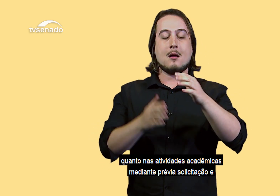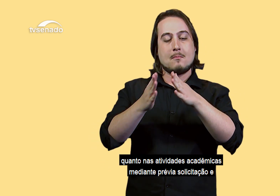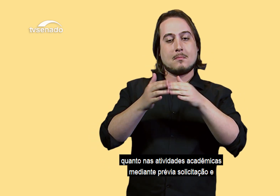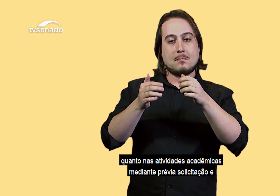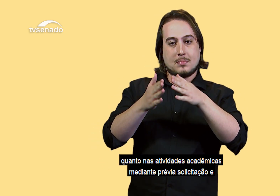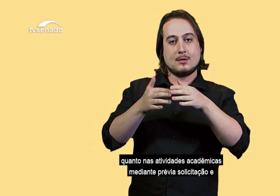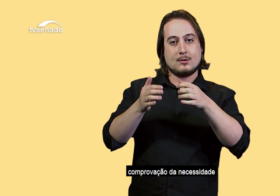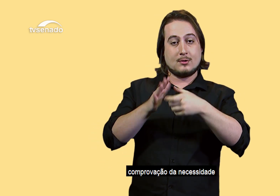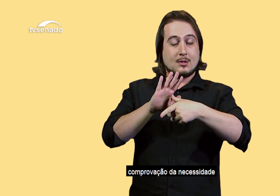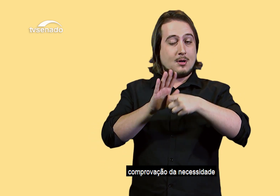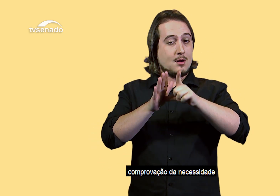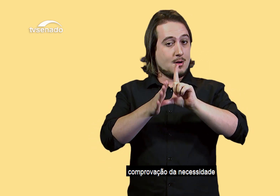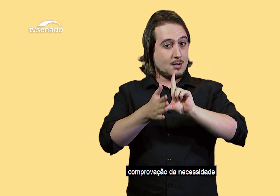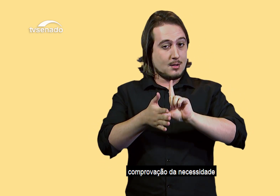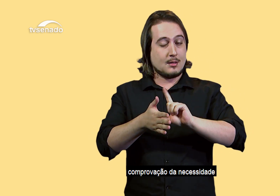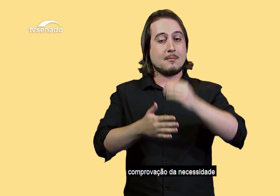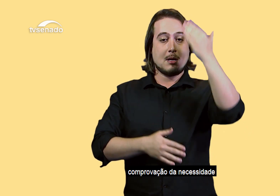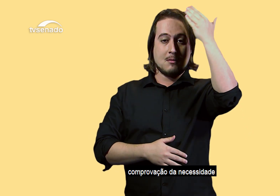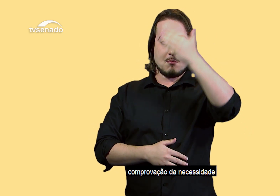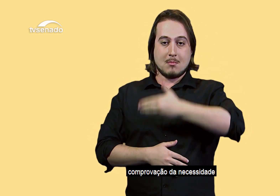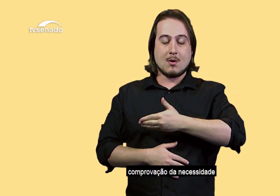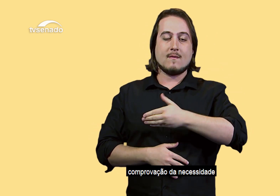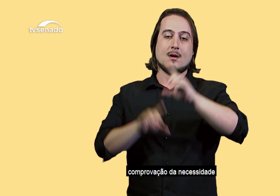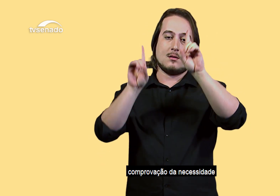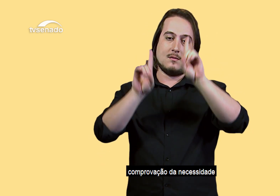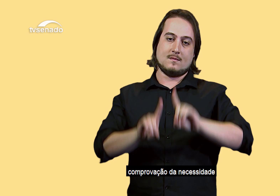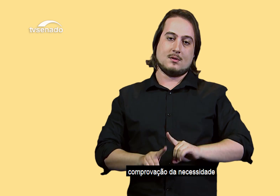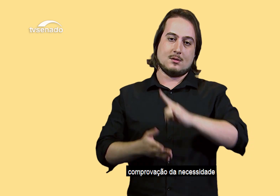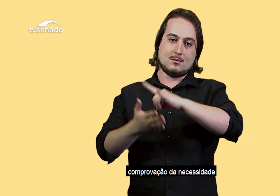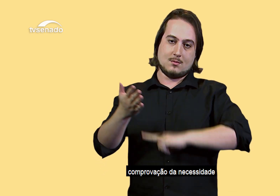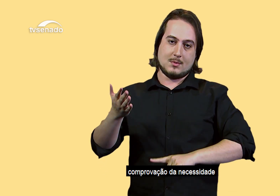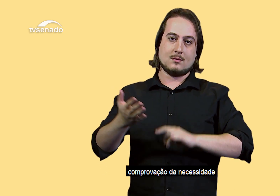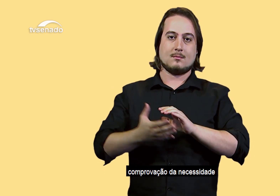solicitação e comprovação da necessidade.